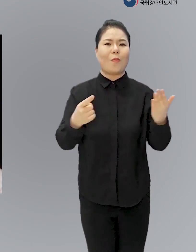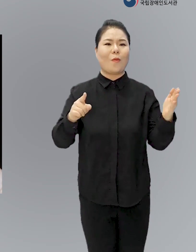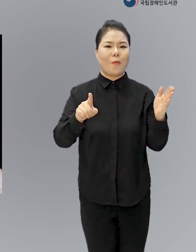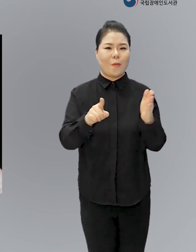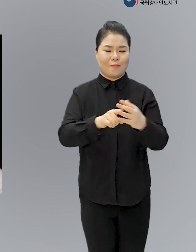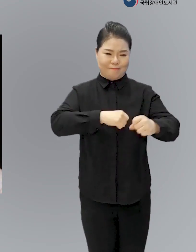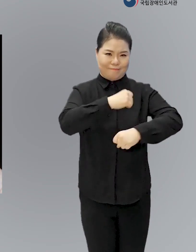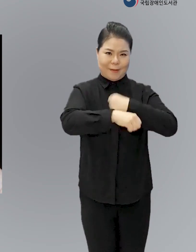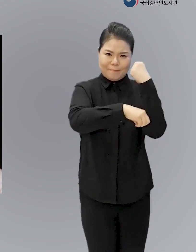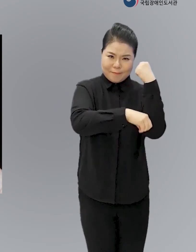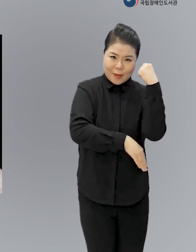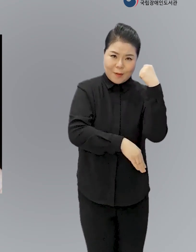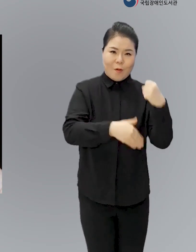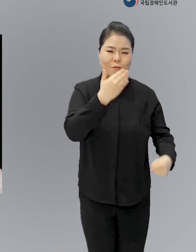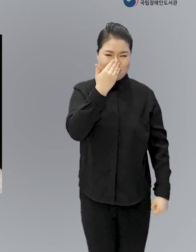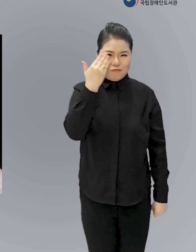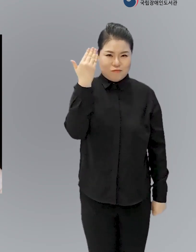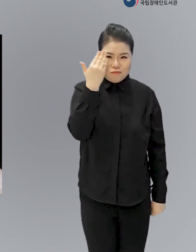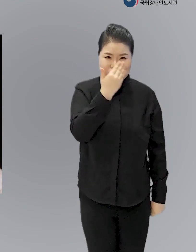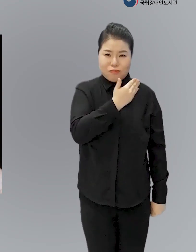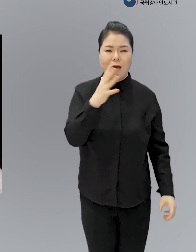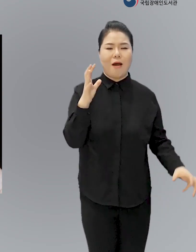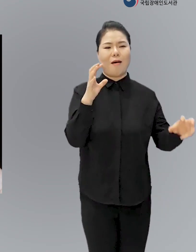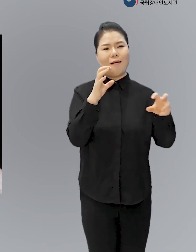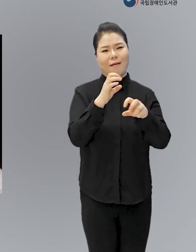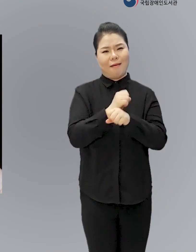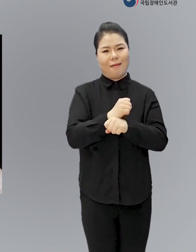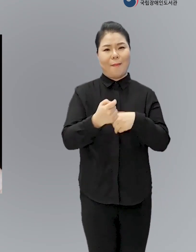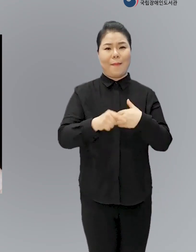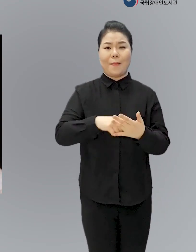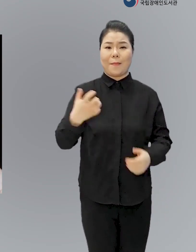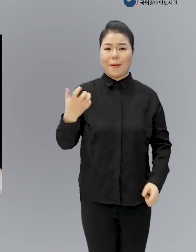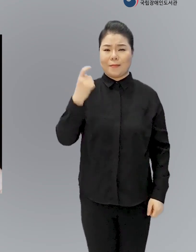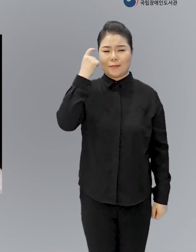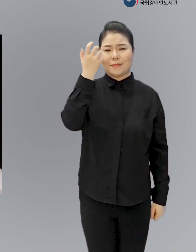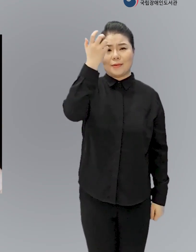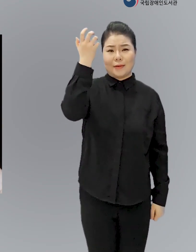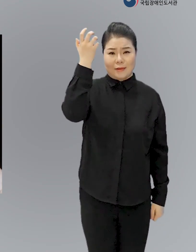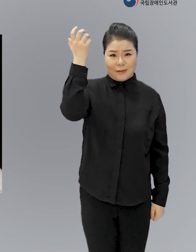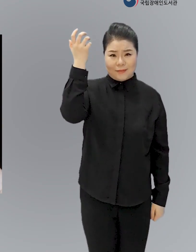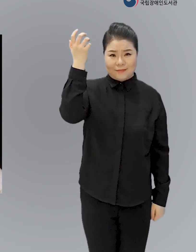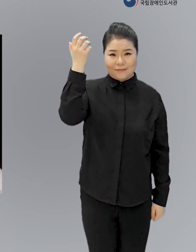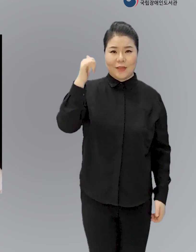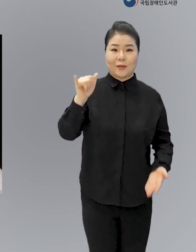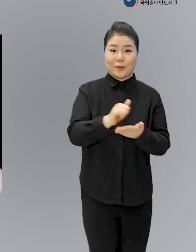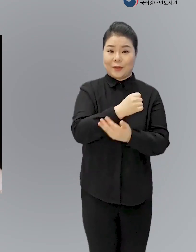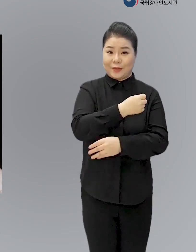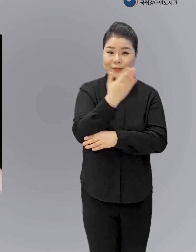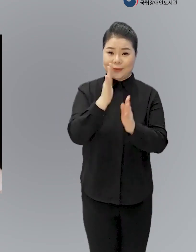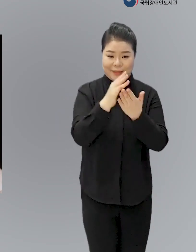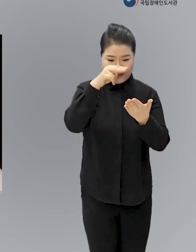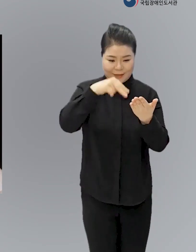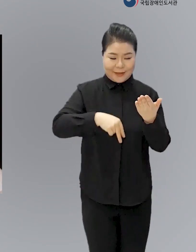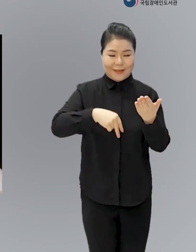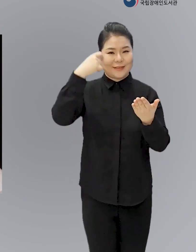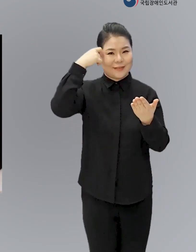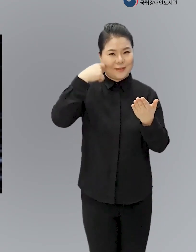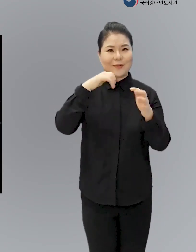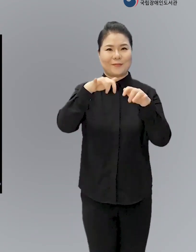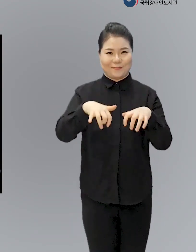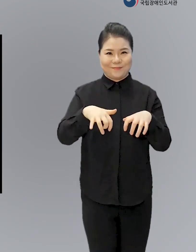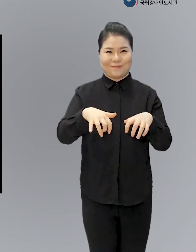위한 자유의 본성과 순수의 상실에 대한 가슴 아픈 명상. 뉴욕 타임스 북 리뷰.